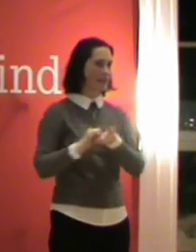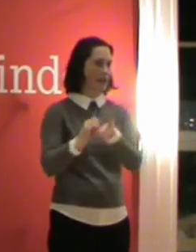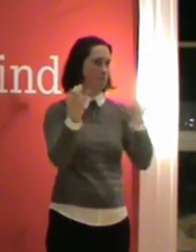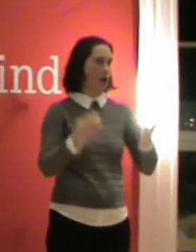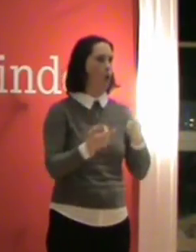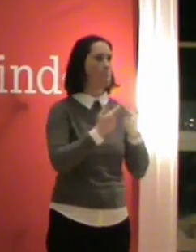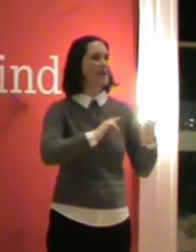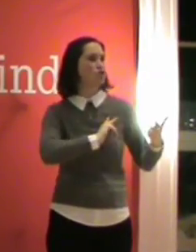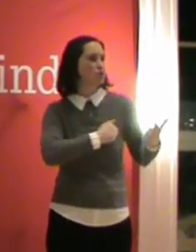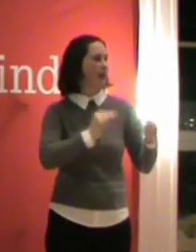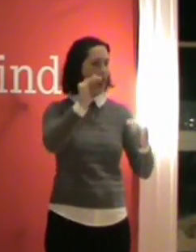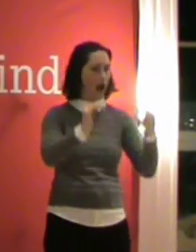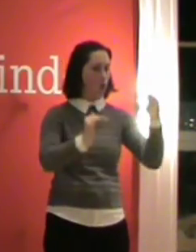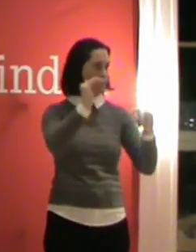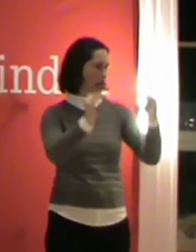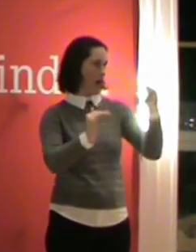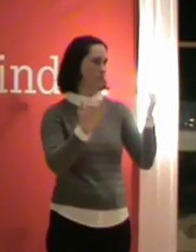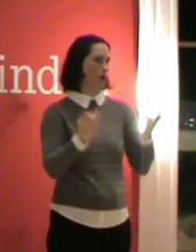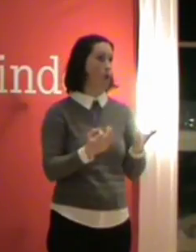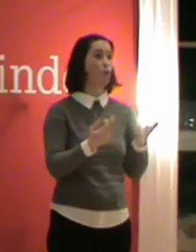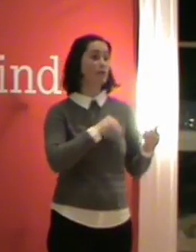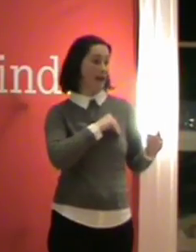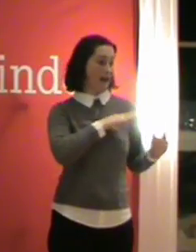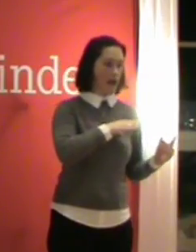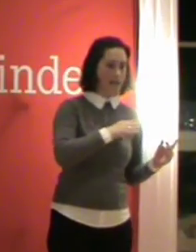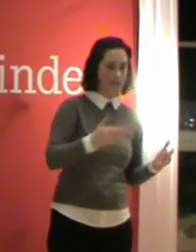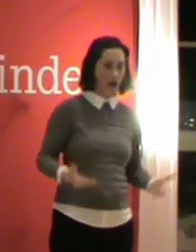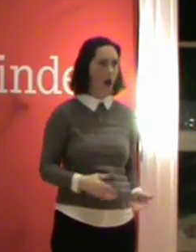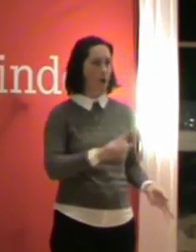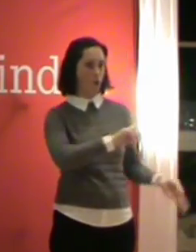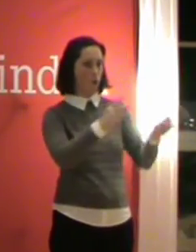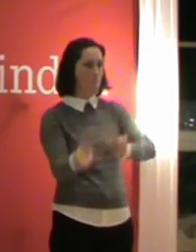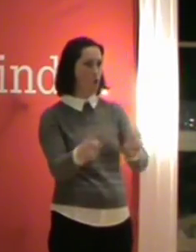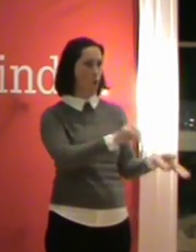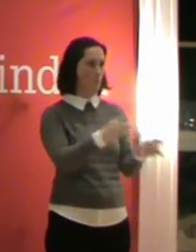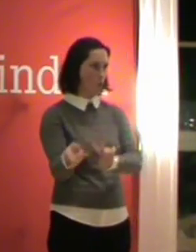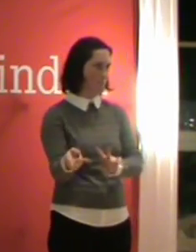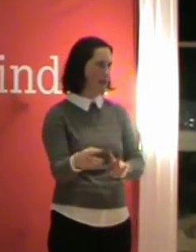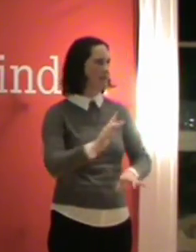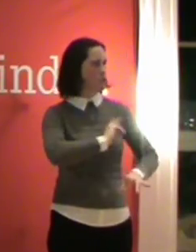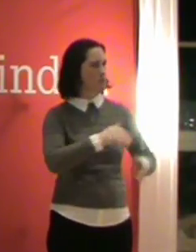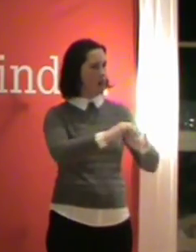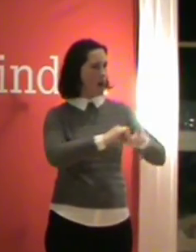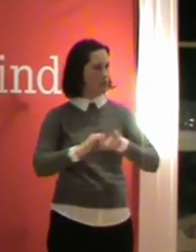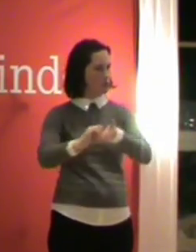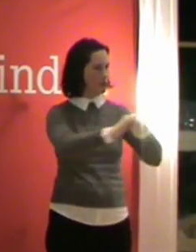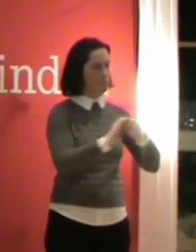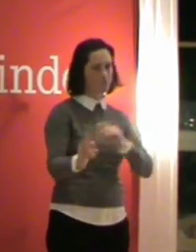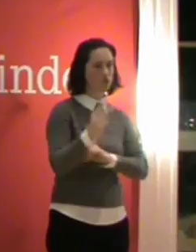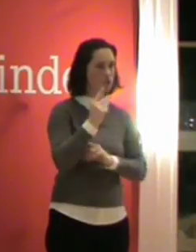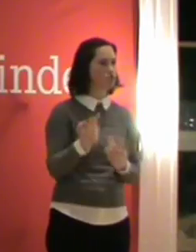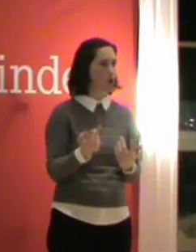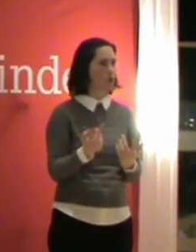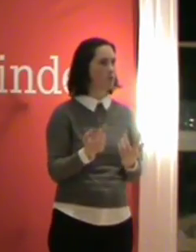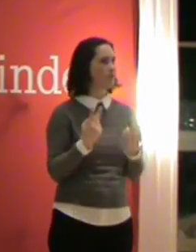einen sozialen Ausgleich und wir brauchen auch Umverteilung von oben nach unten. Denn wer den sozialen Zusammenhalt sichern will, der muss dafür sorgen,